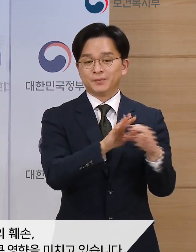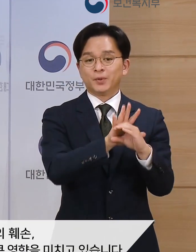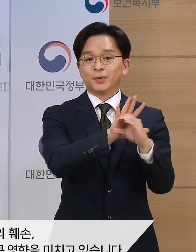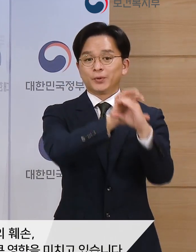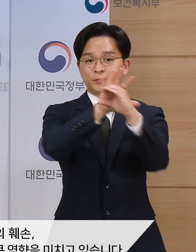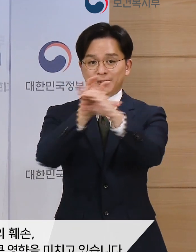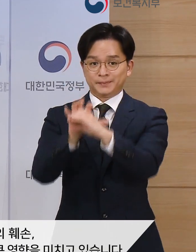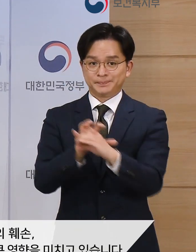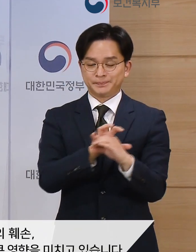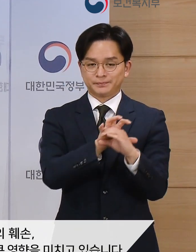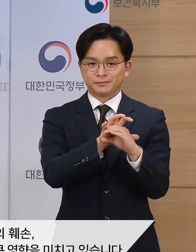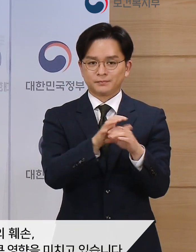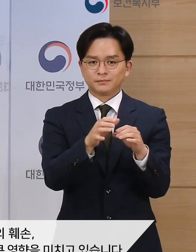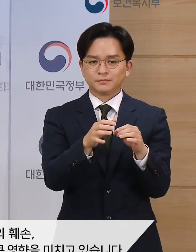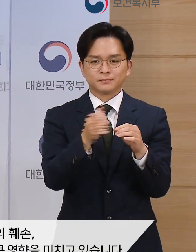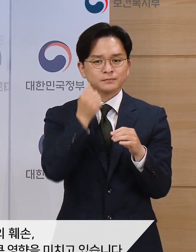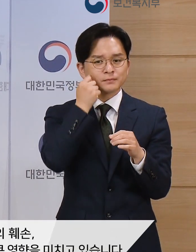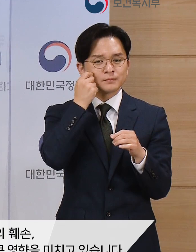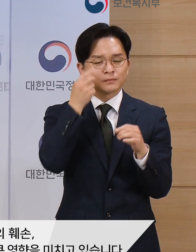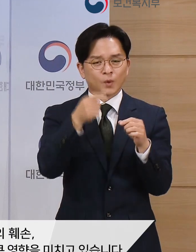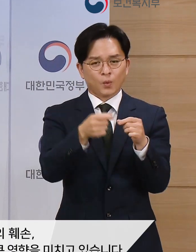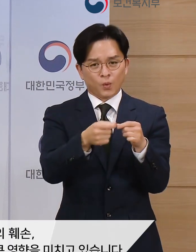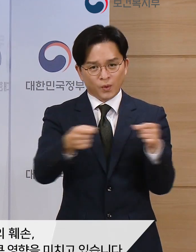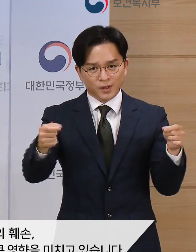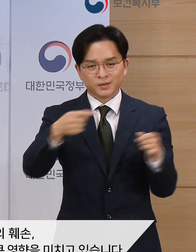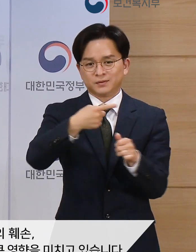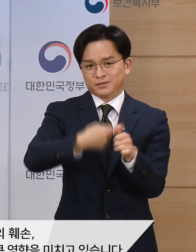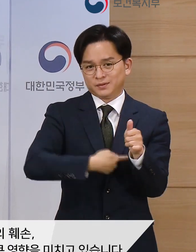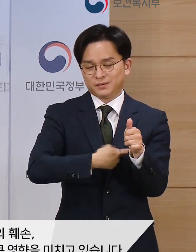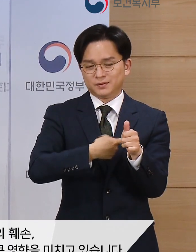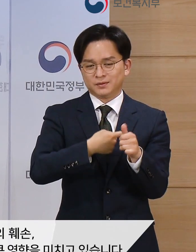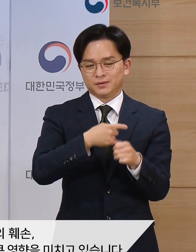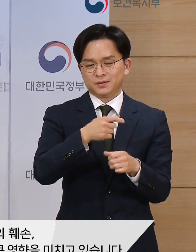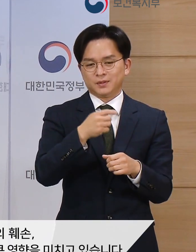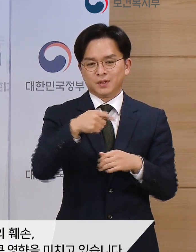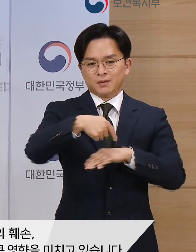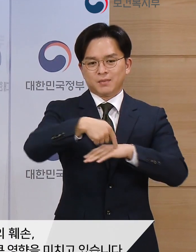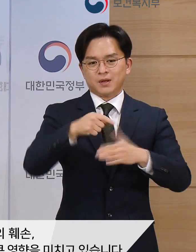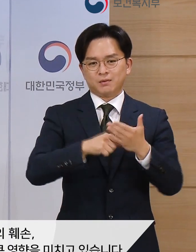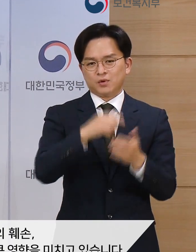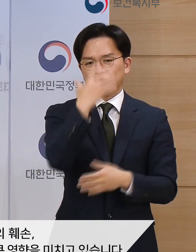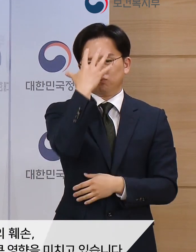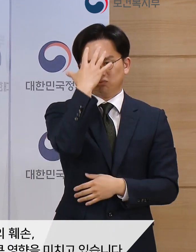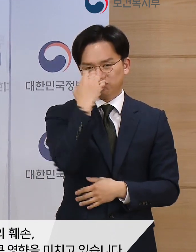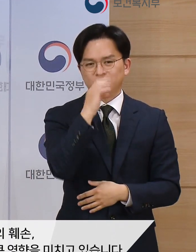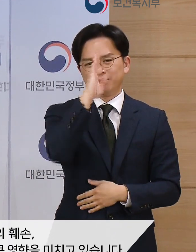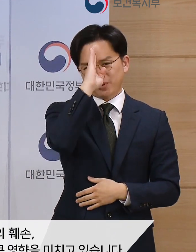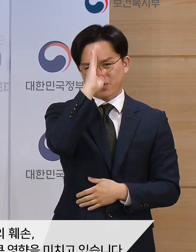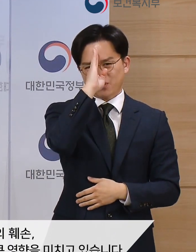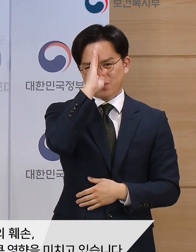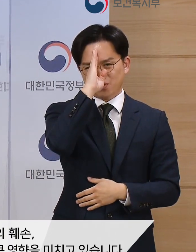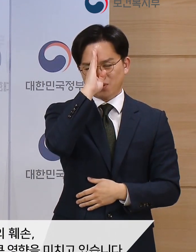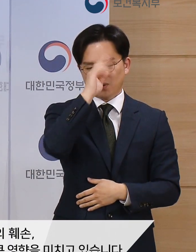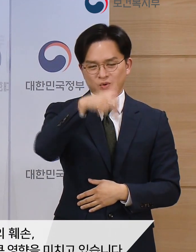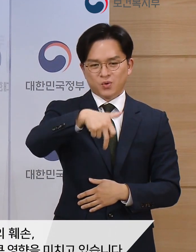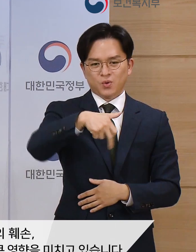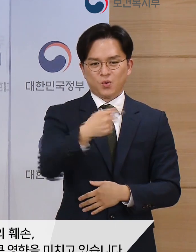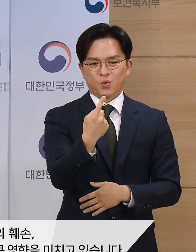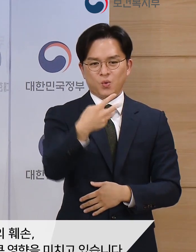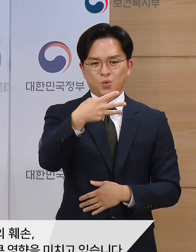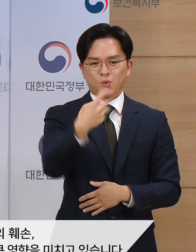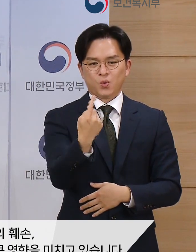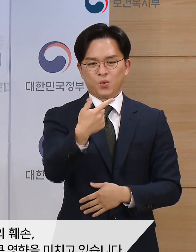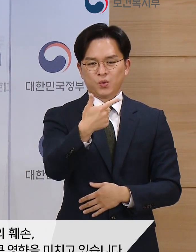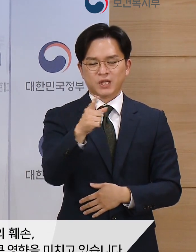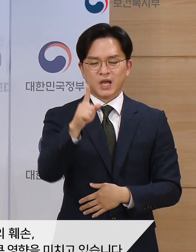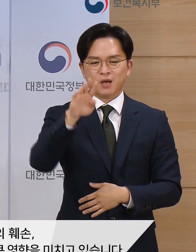코로나19가 장기화됨에 따라 코로나로 인한 마음 건강의 훼손, 즉 코로나 우울은 우리 일상에